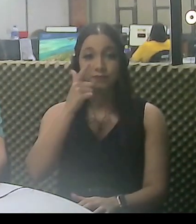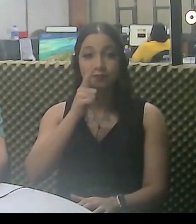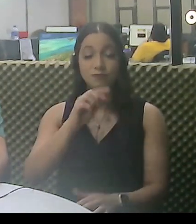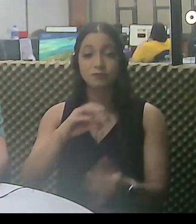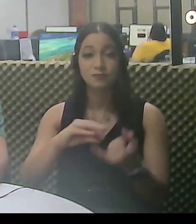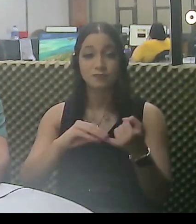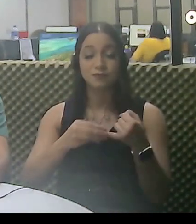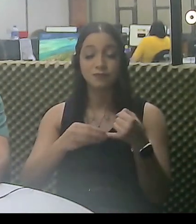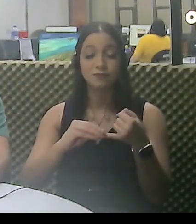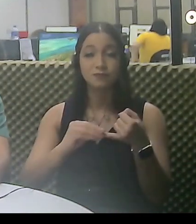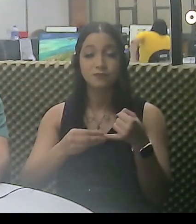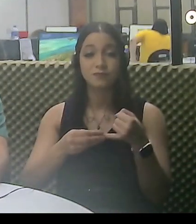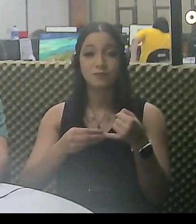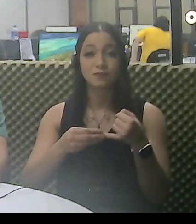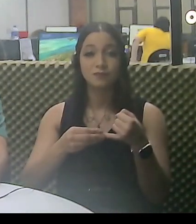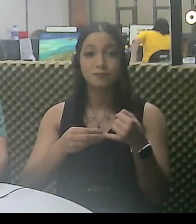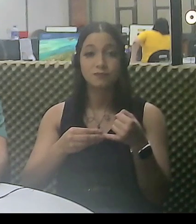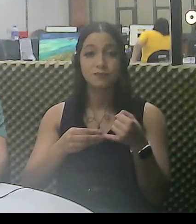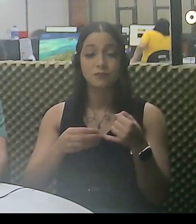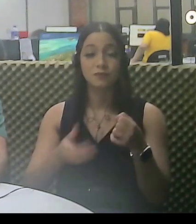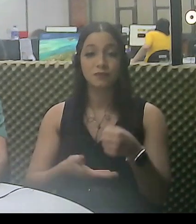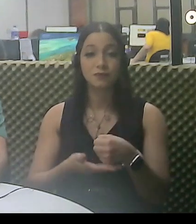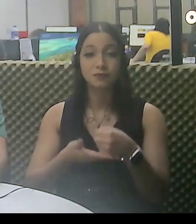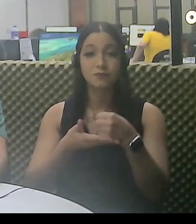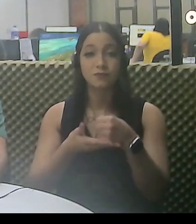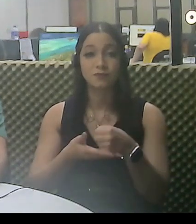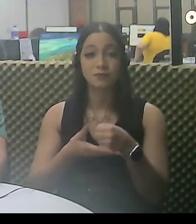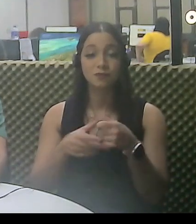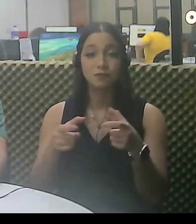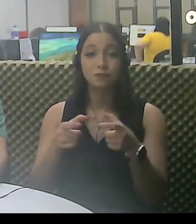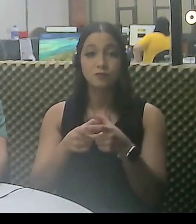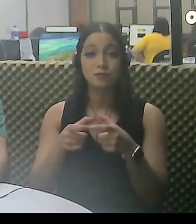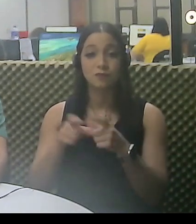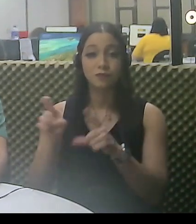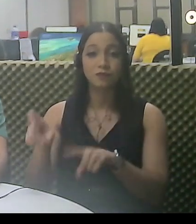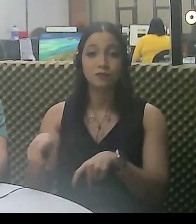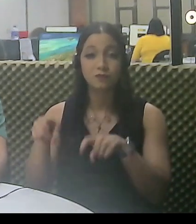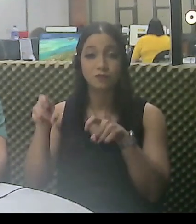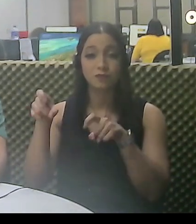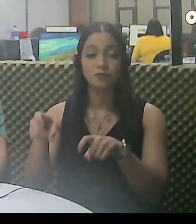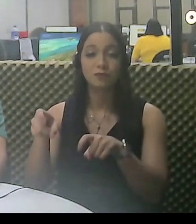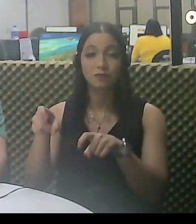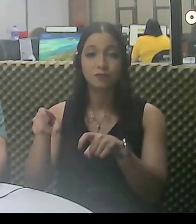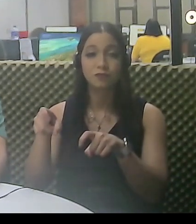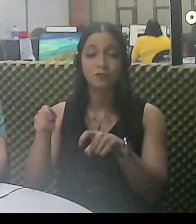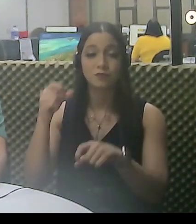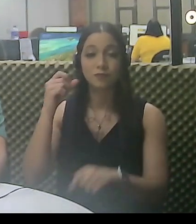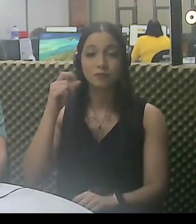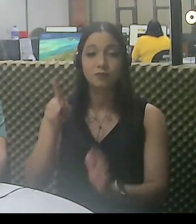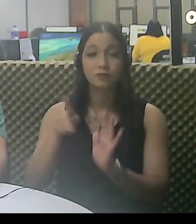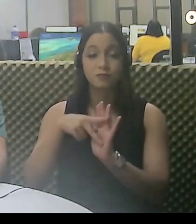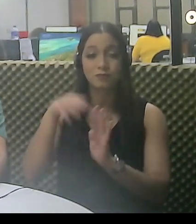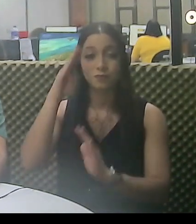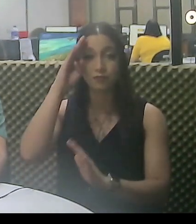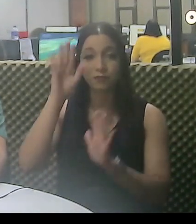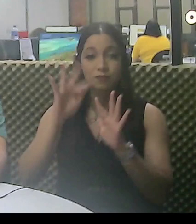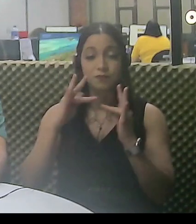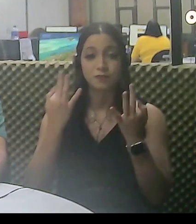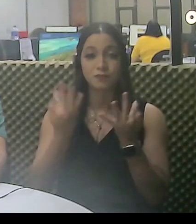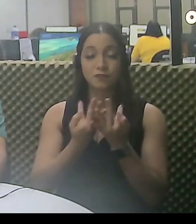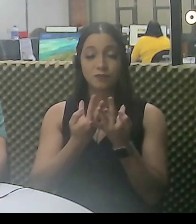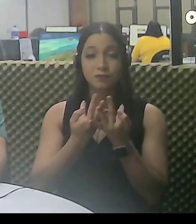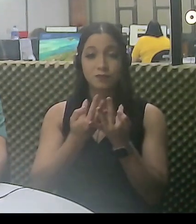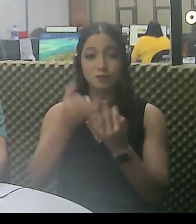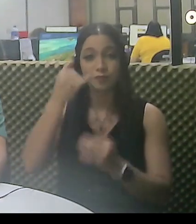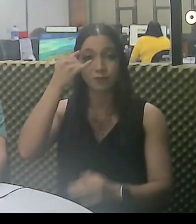sementes de feijão reforçando o apoio aos pequenos e médios Produtores Rurais com destaque para agricultura familiar a